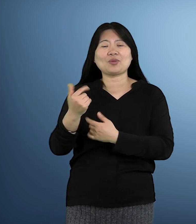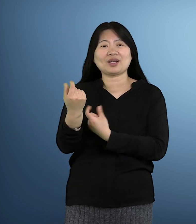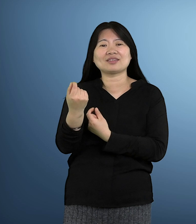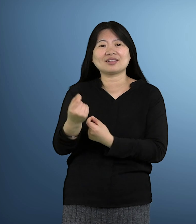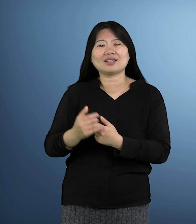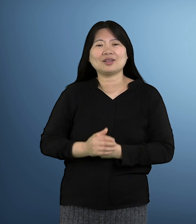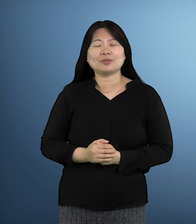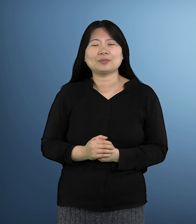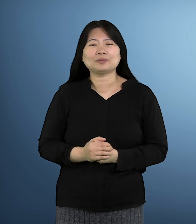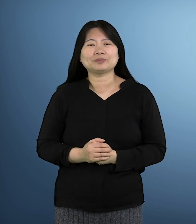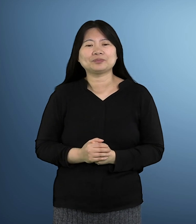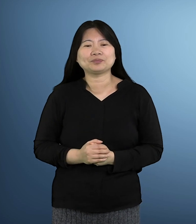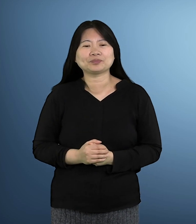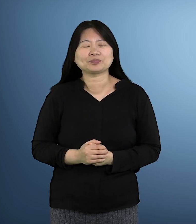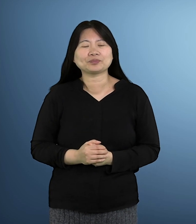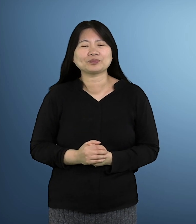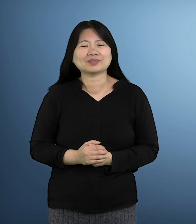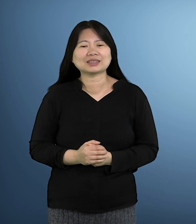이